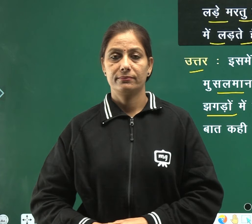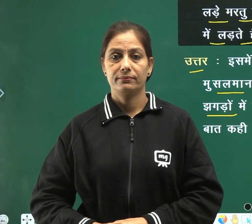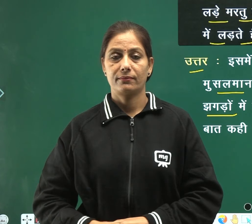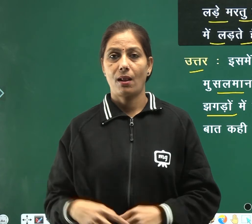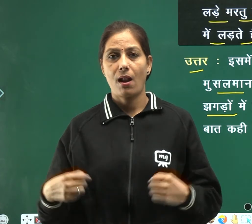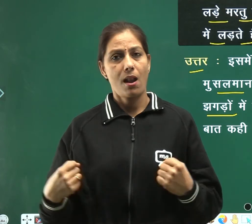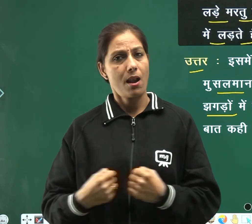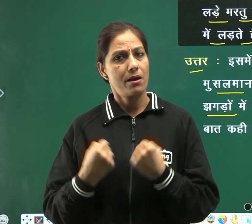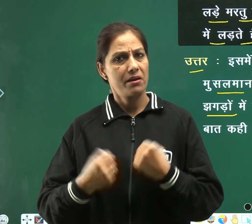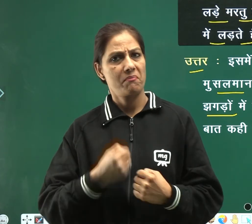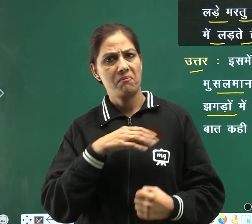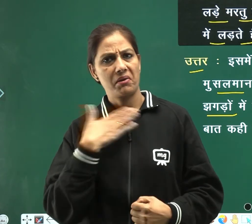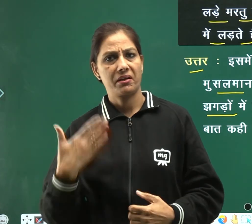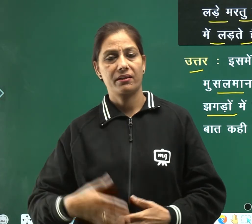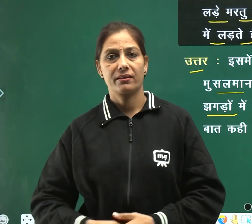लड़ने मरने की